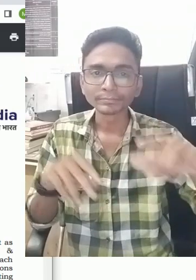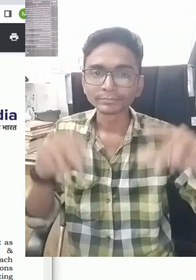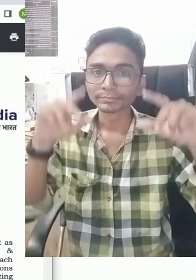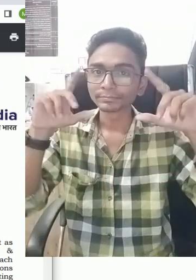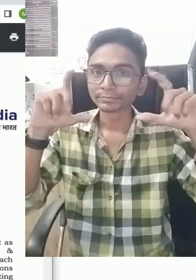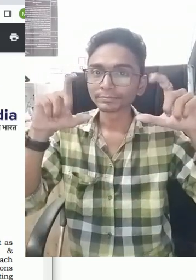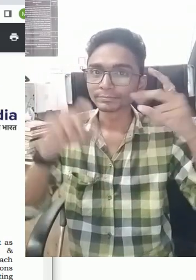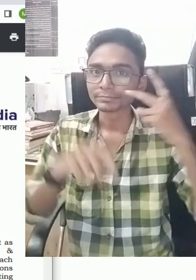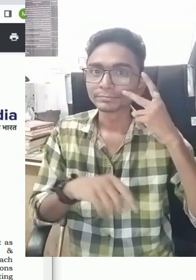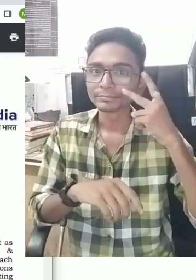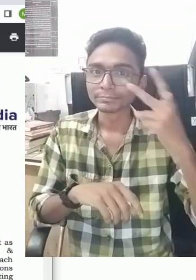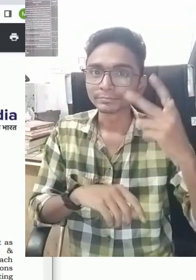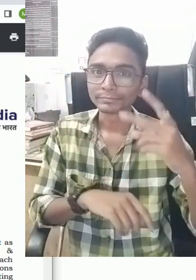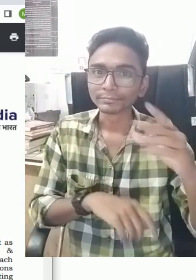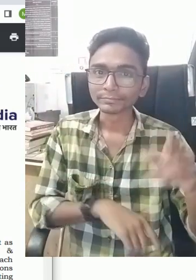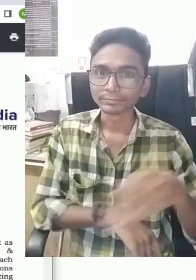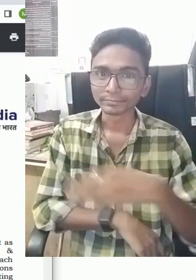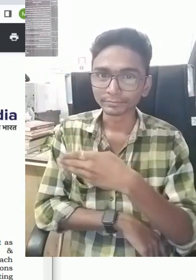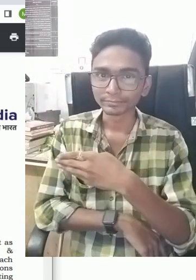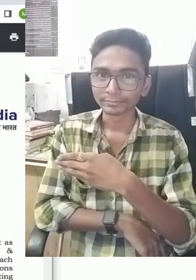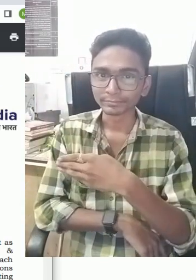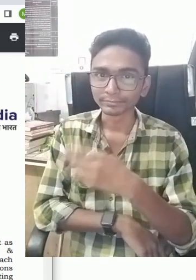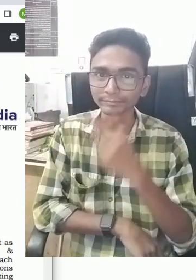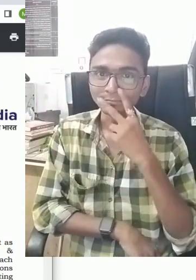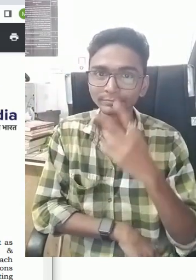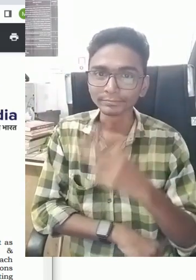लाया कभी भाई